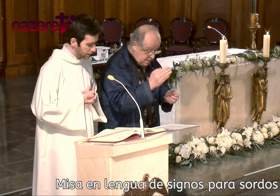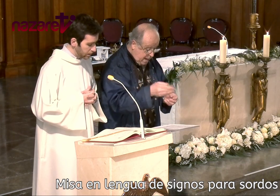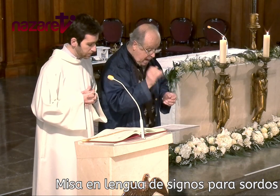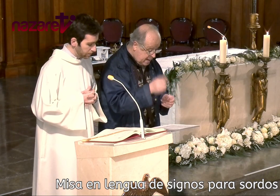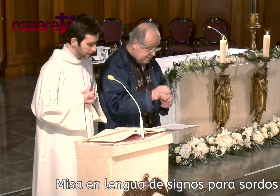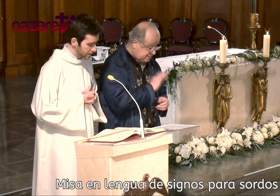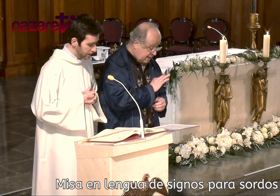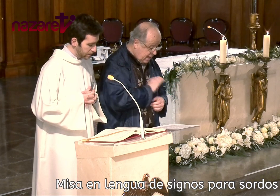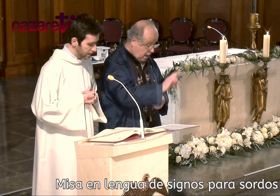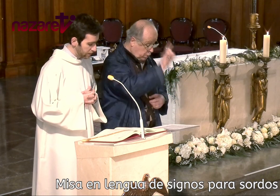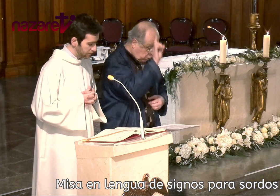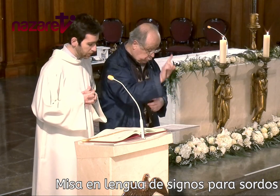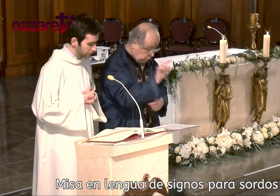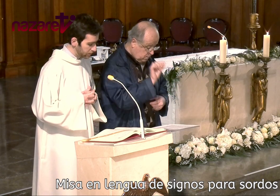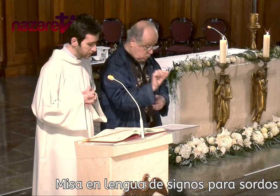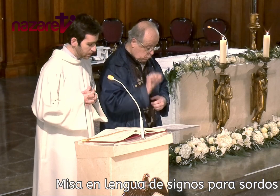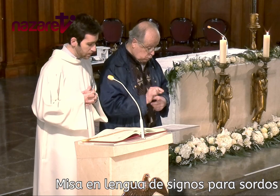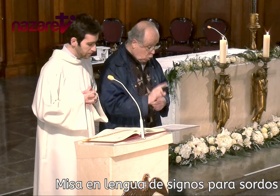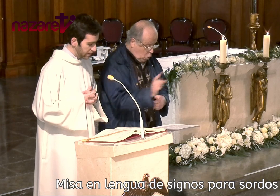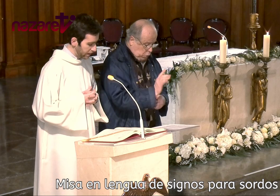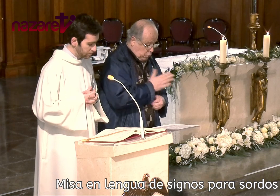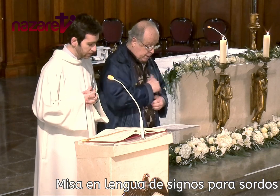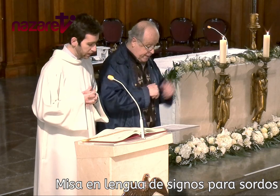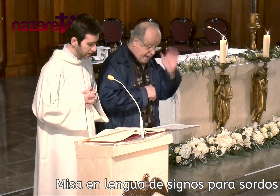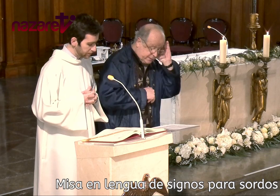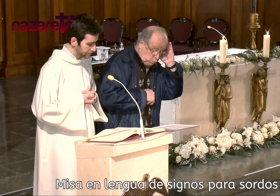quiero ver más ese gran fuego para no morir